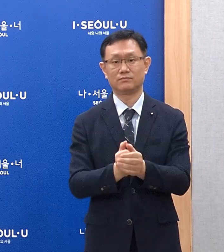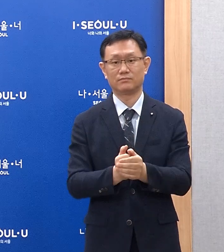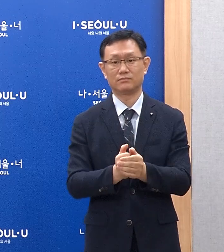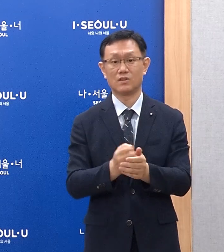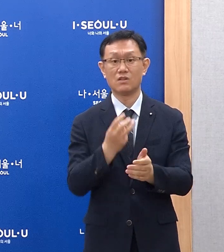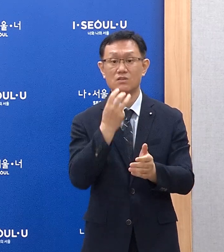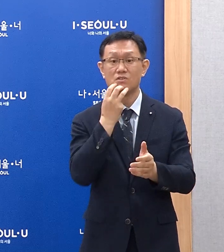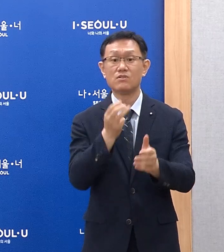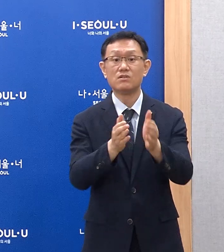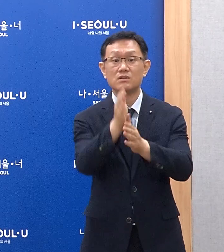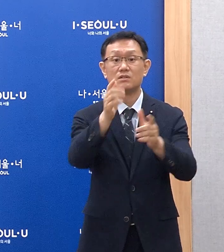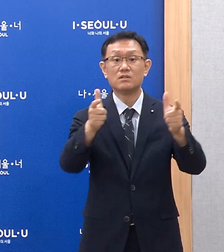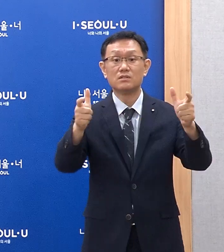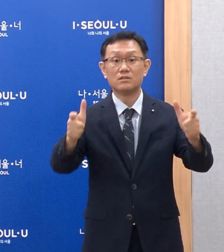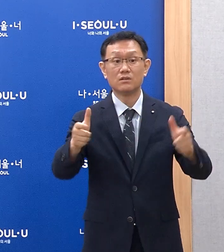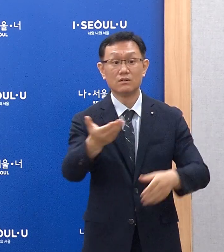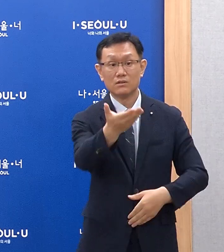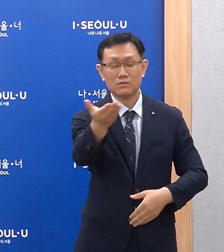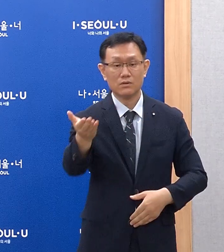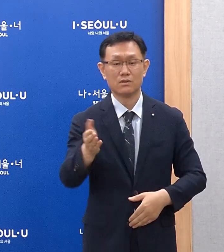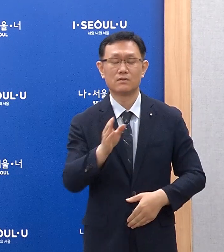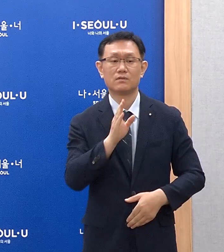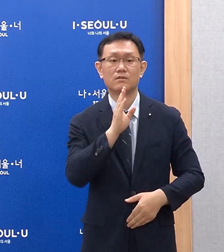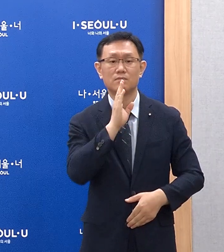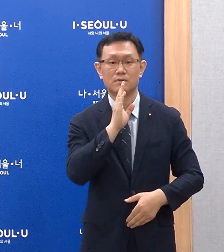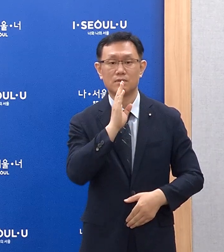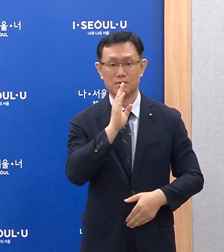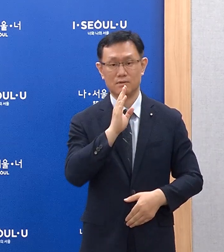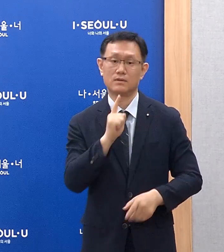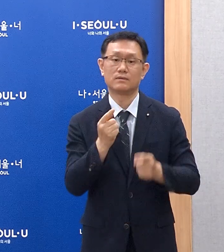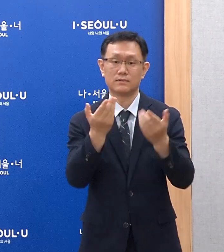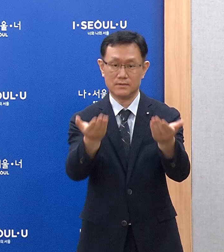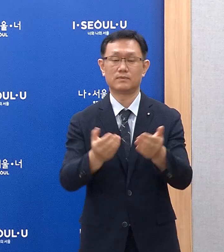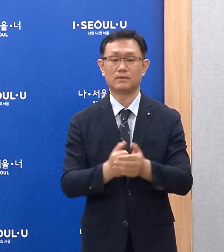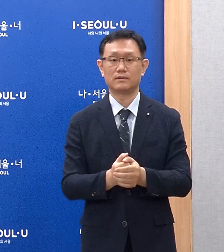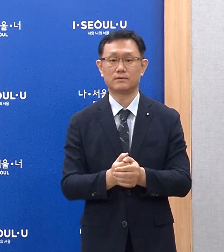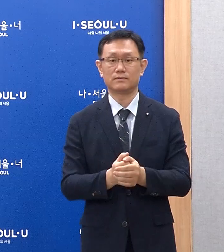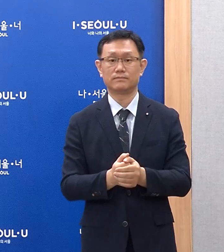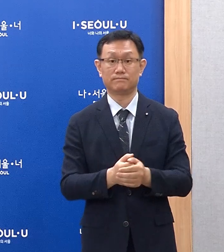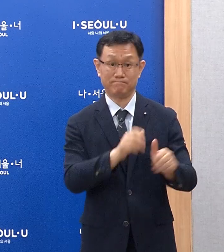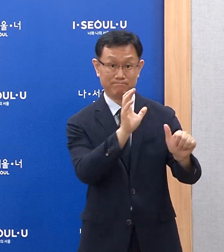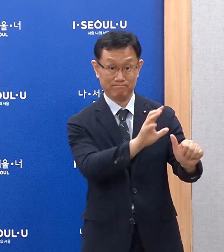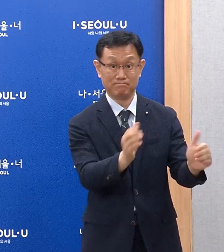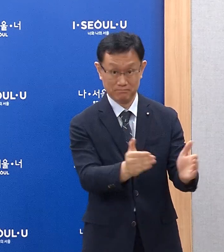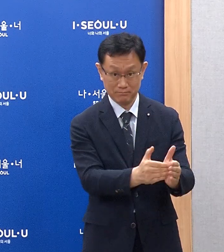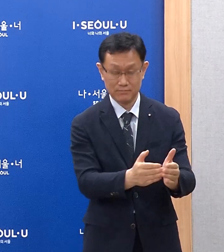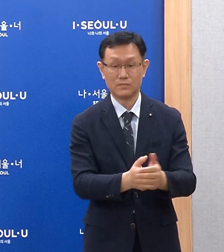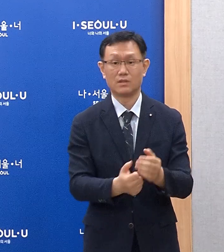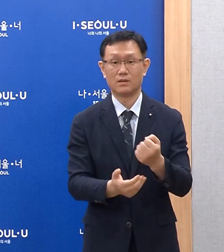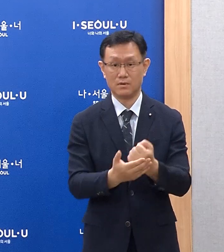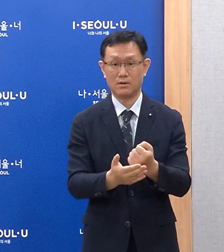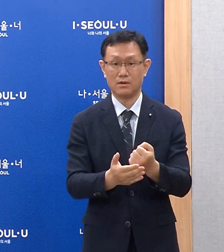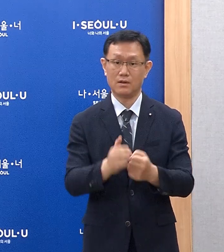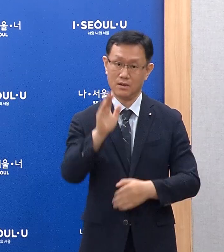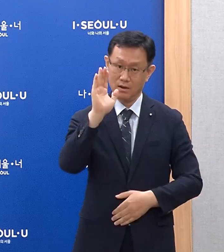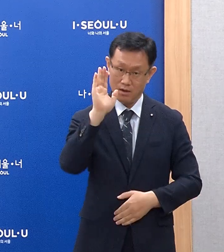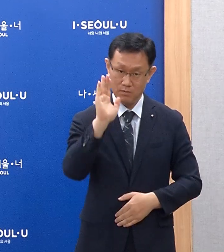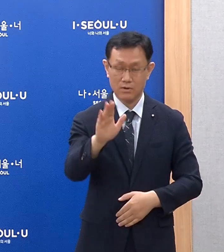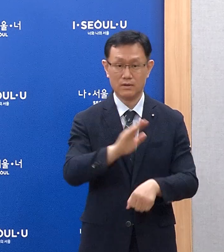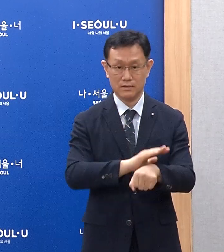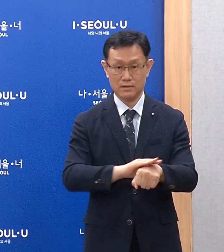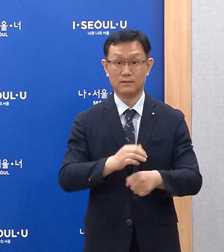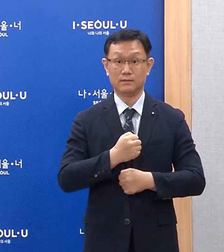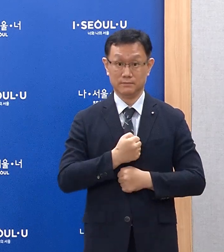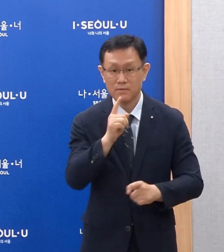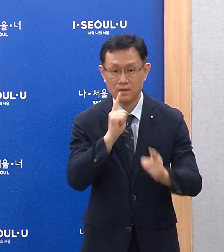아니라고 판단되어 강하게 질책한 바 있습니다. 다시 한번 조직의 책임자로서 죄송하다는